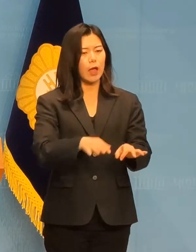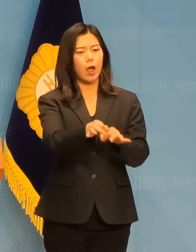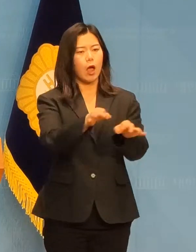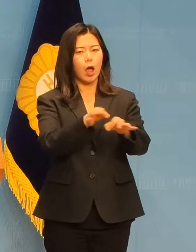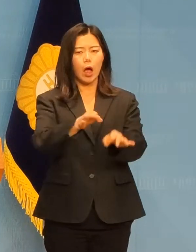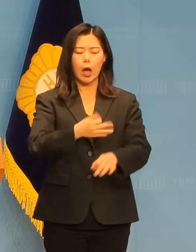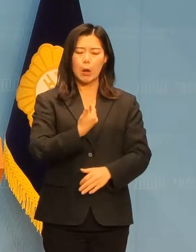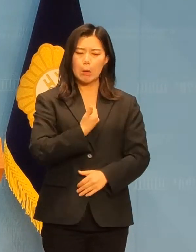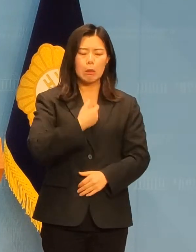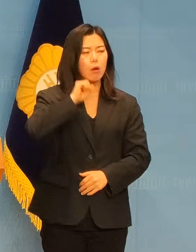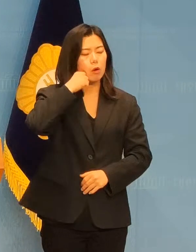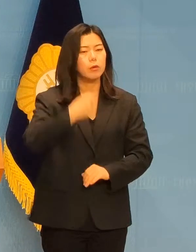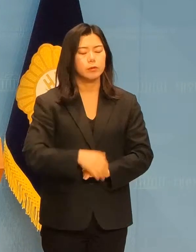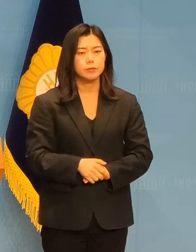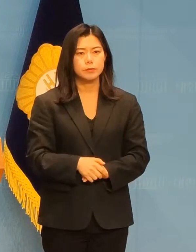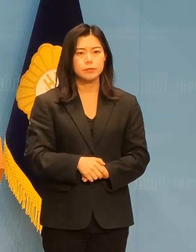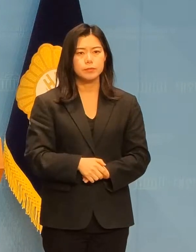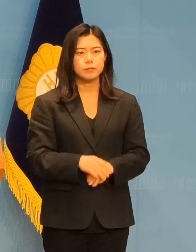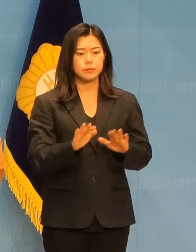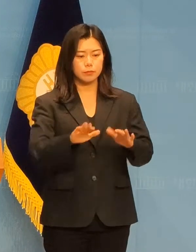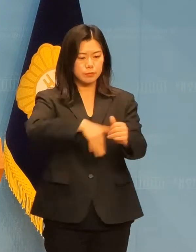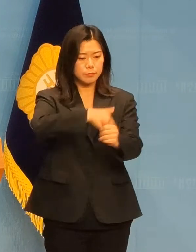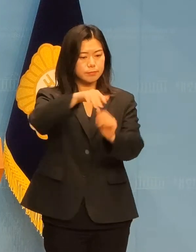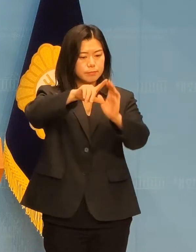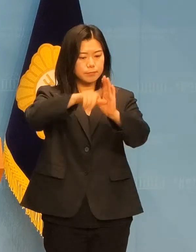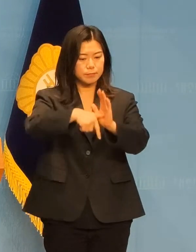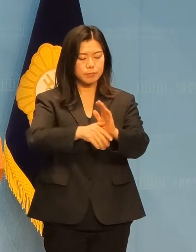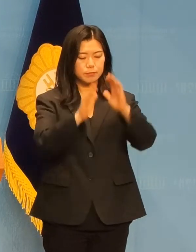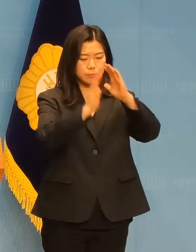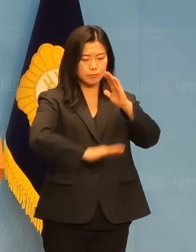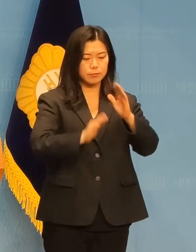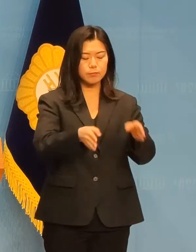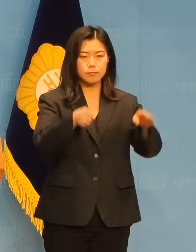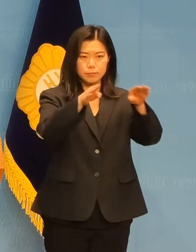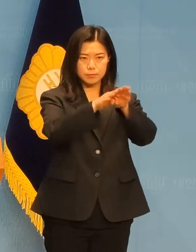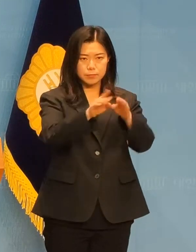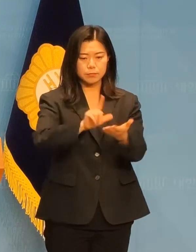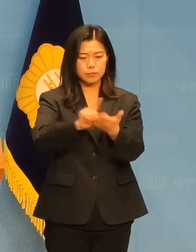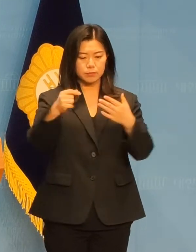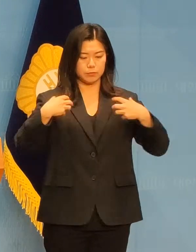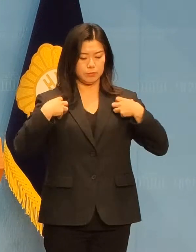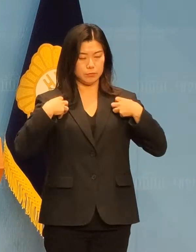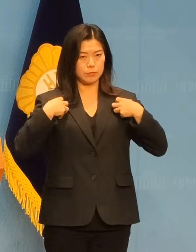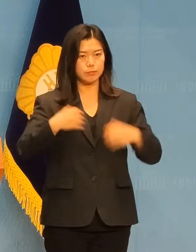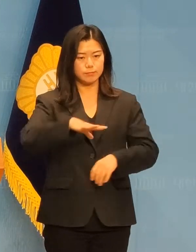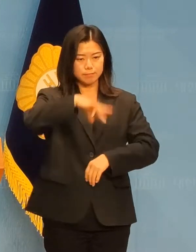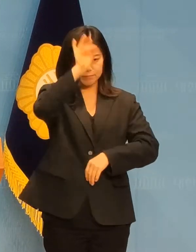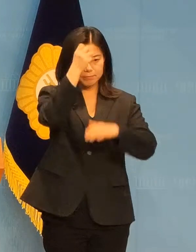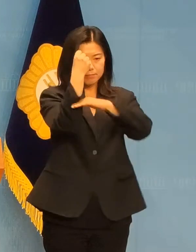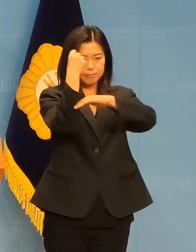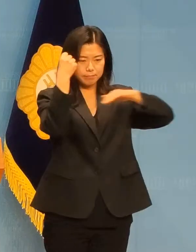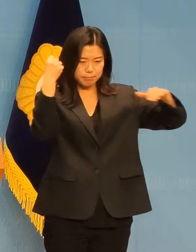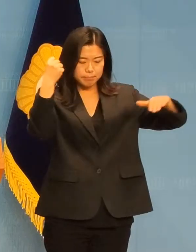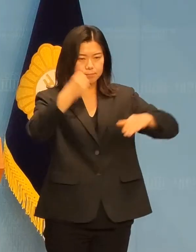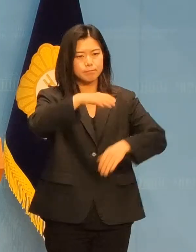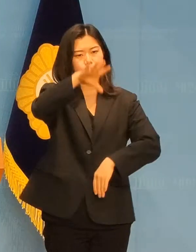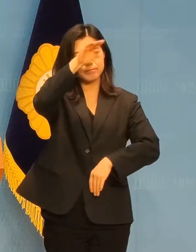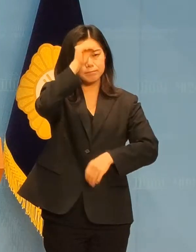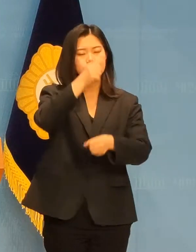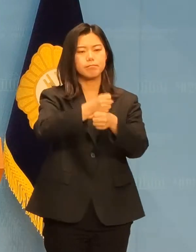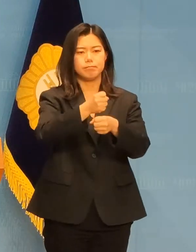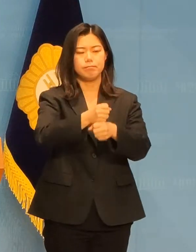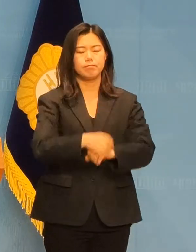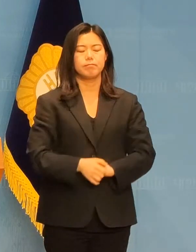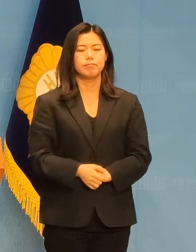어렵다는 이야기입니다. 이런 상황에서 공공기관과 지방정부는 먼저 기준을 세워야 할 책임이